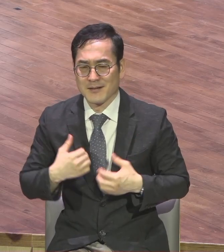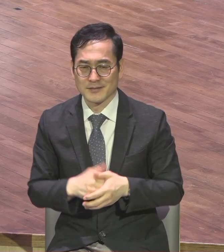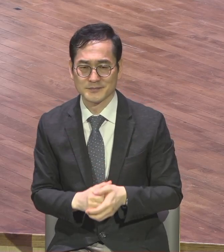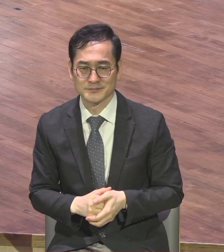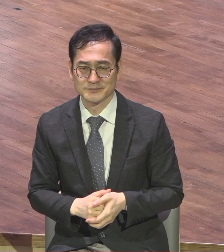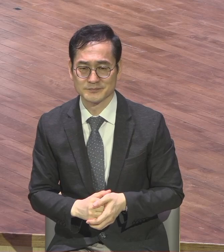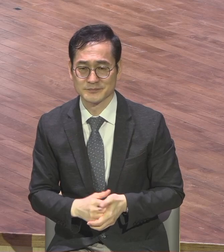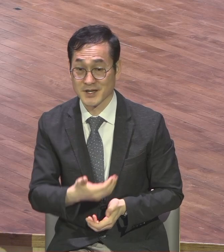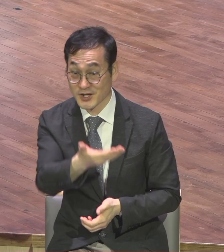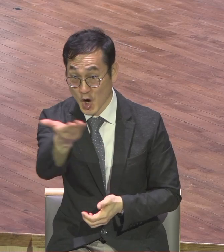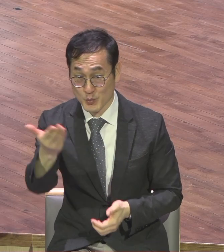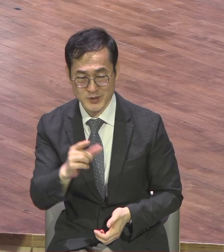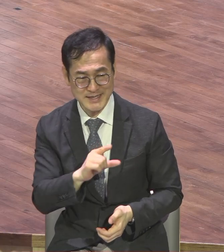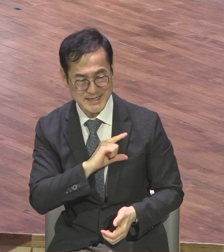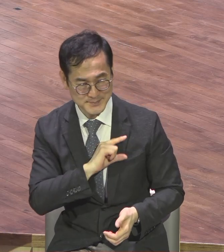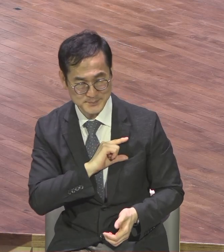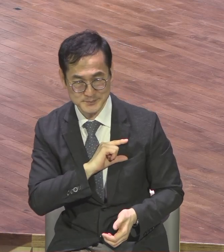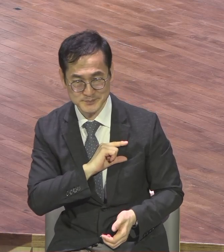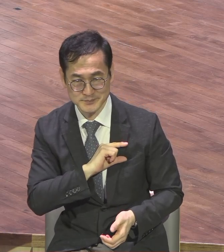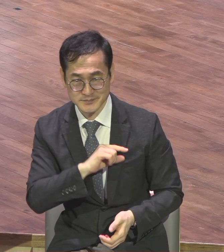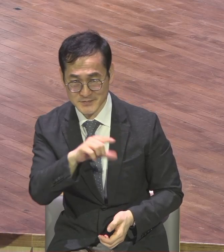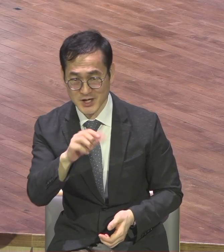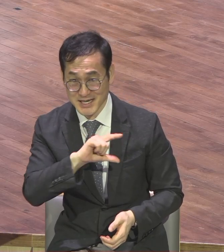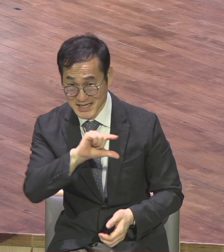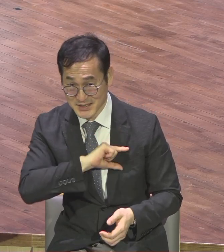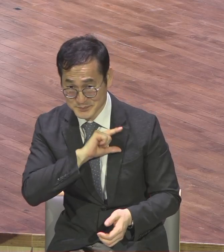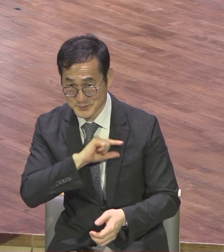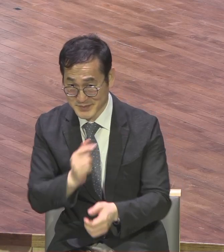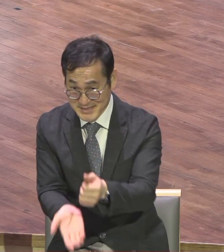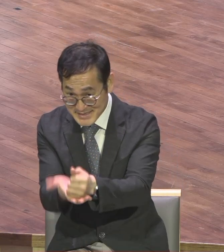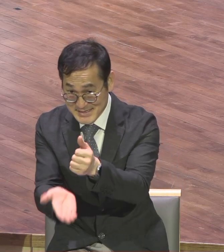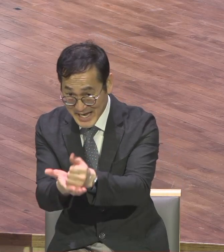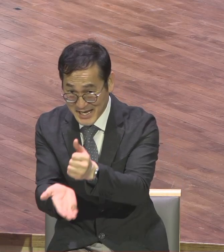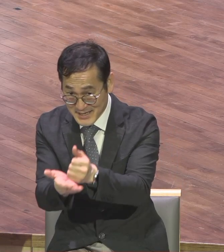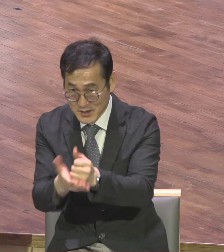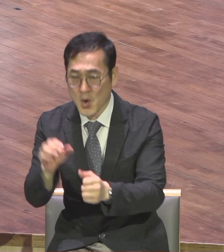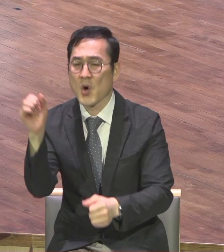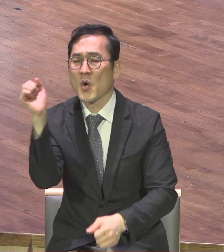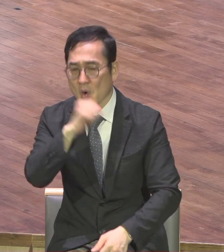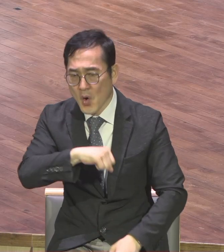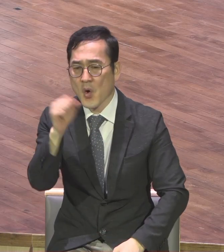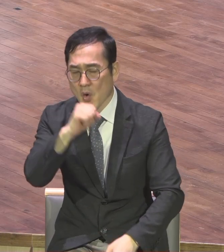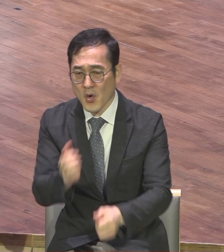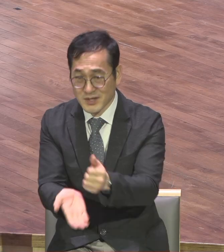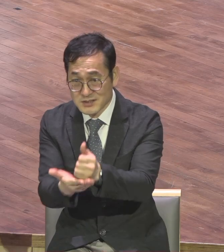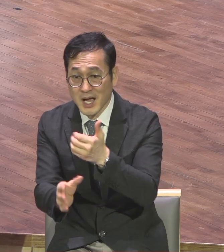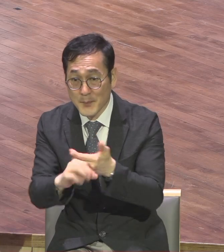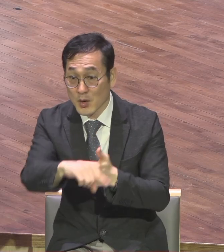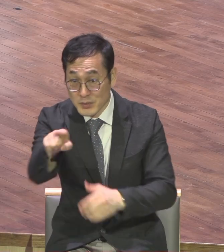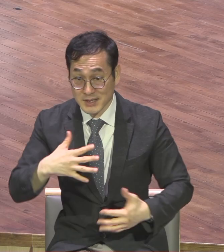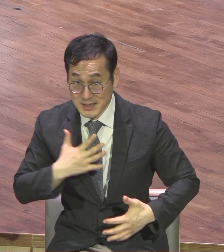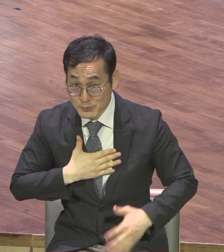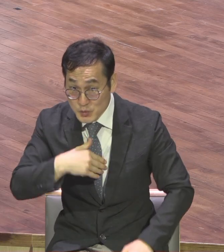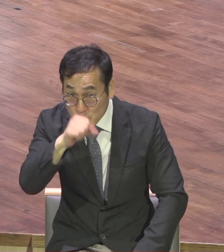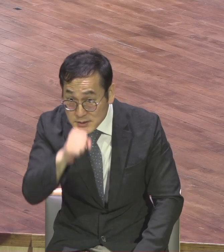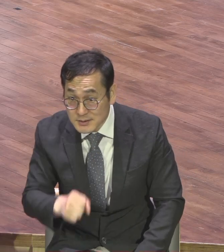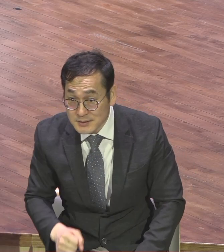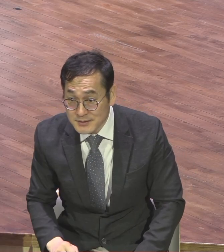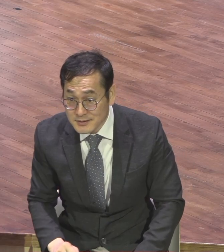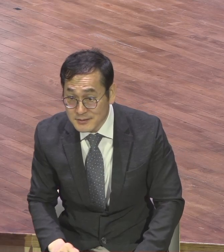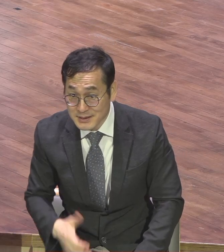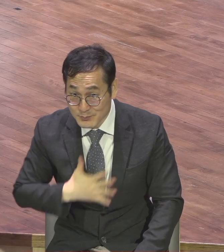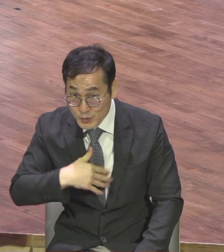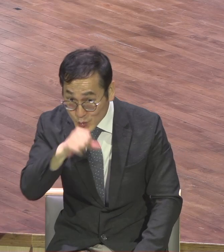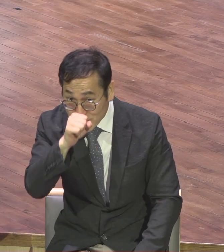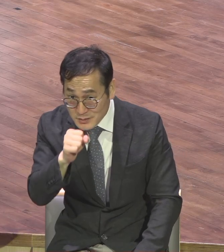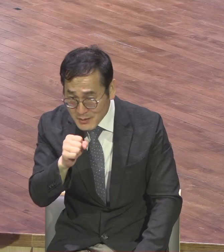이름을 칭찬하고 높여주고 알아주고 인정하면 기분 좋잖아요. 안 좋아요?